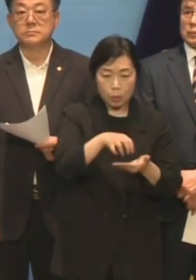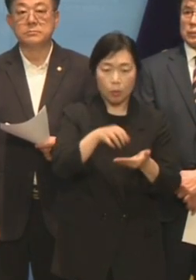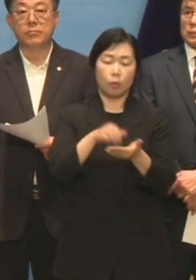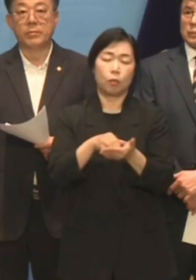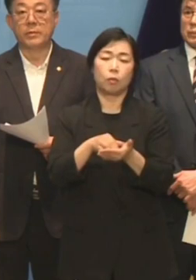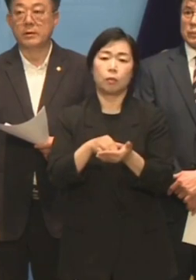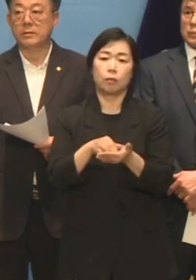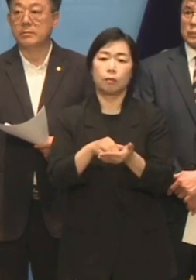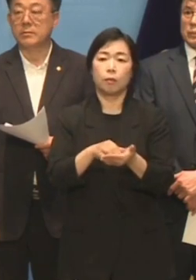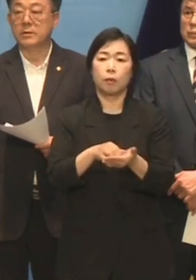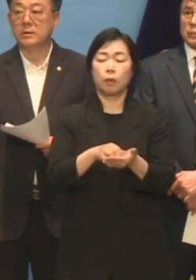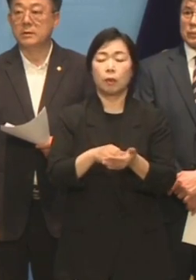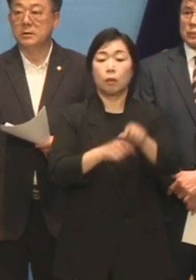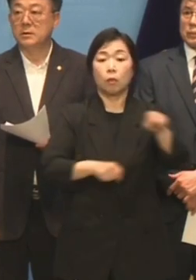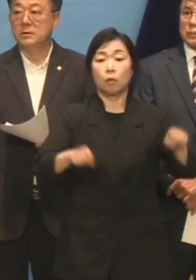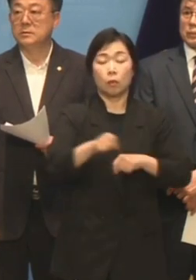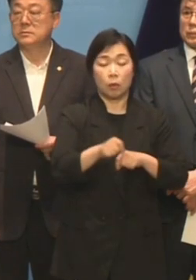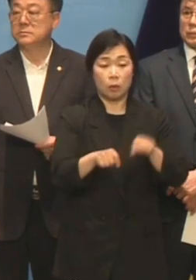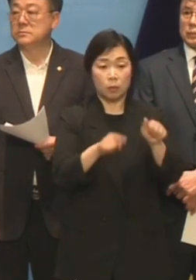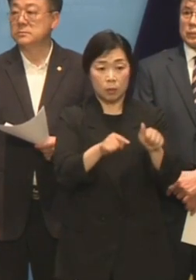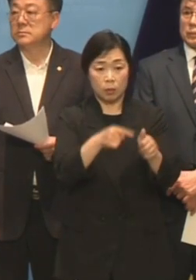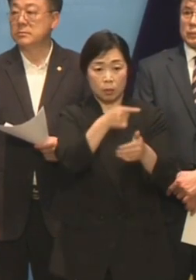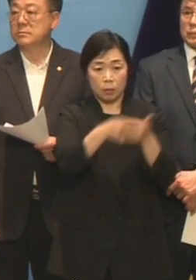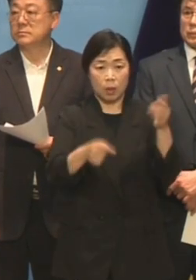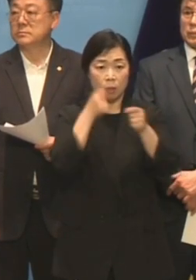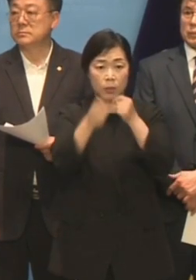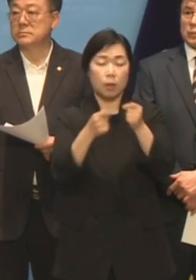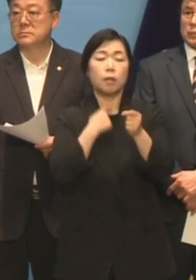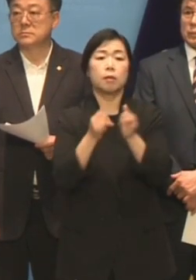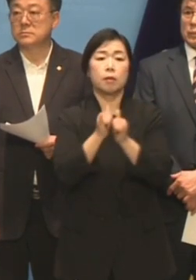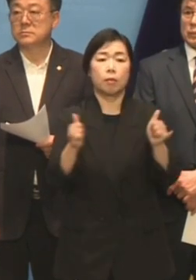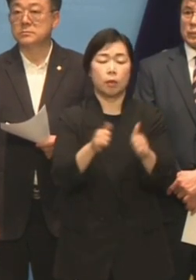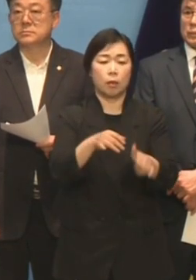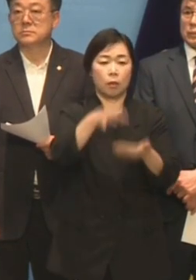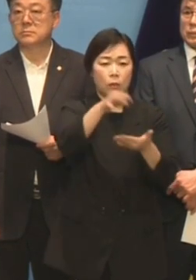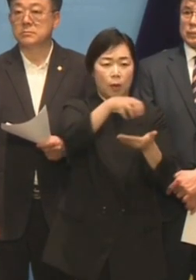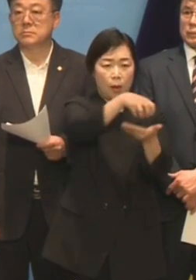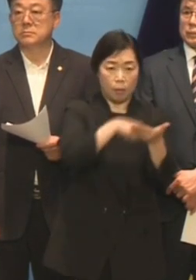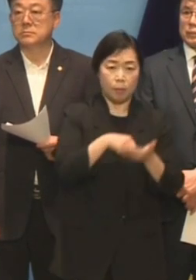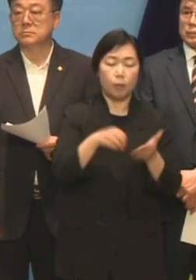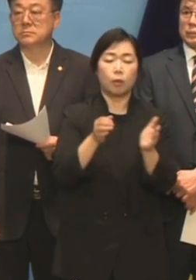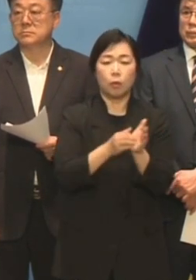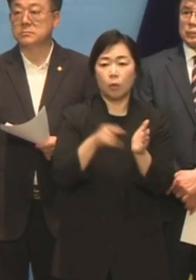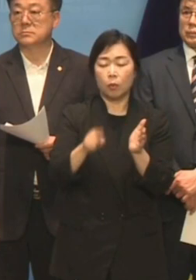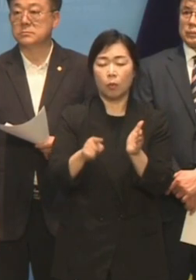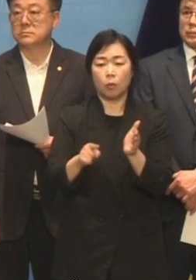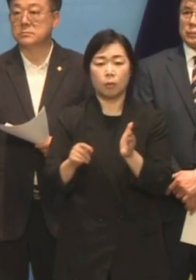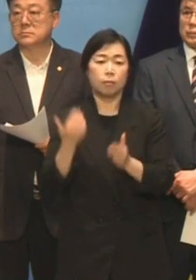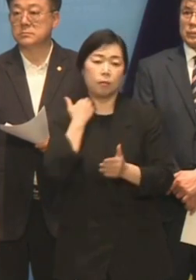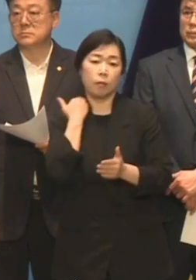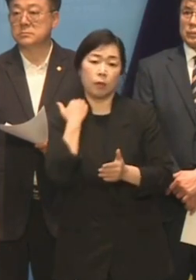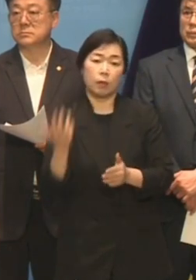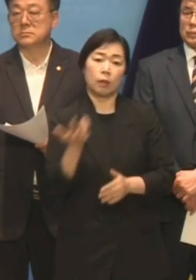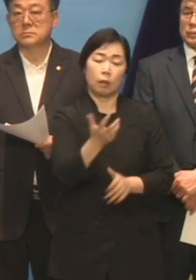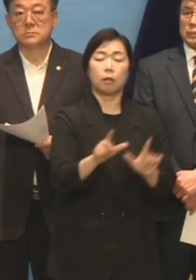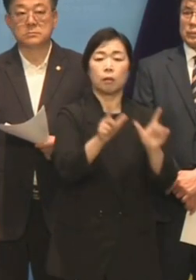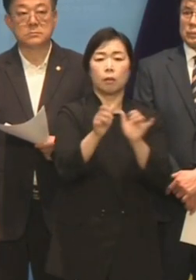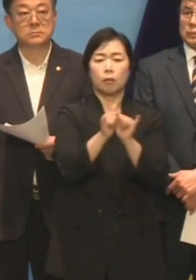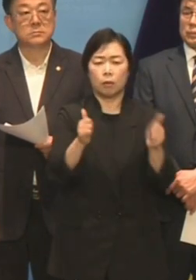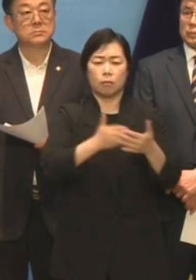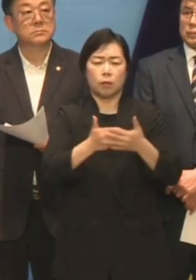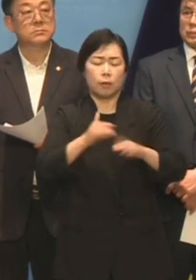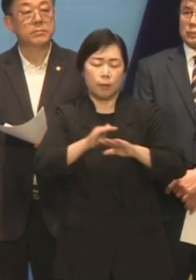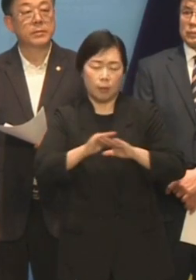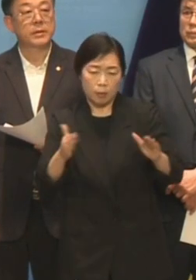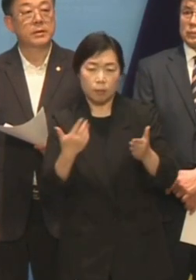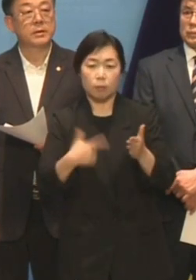통해 가지고 자금을 회수를 하도록 하고 빨리 임차인들이 이 법적 불안 상태 속에서 벗어나도록 해주는 그런